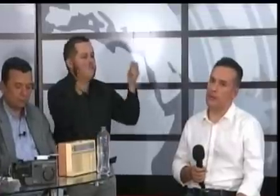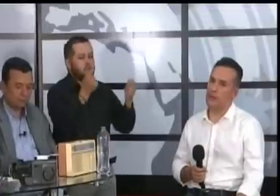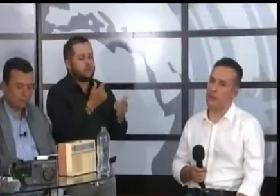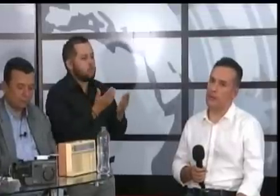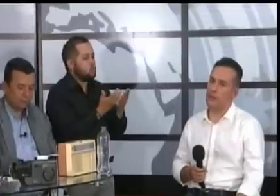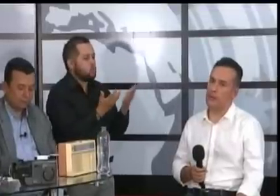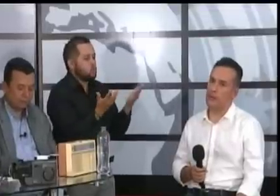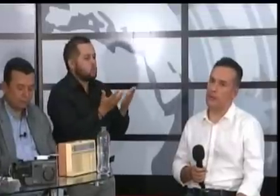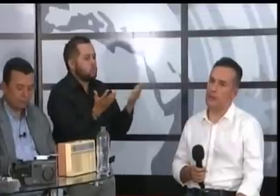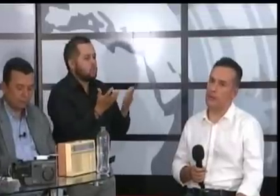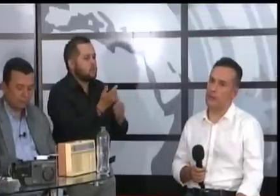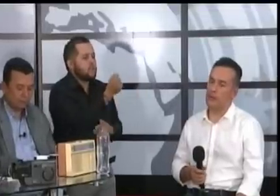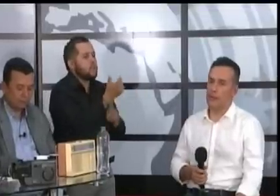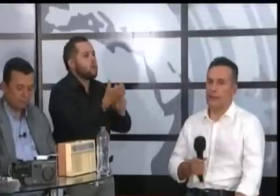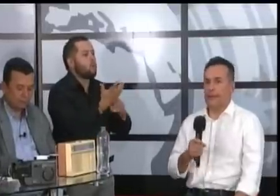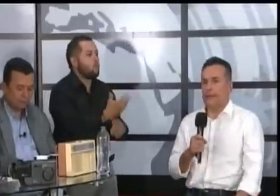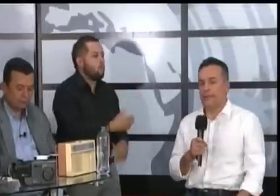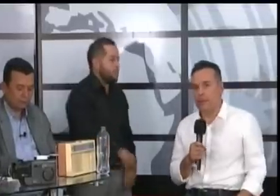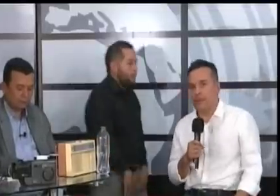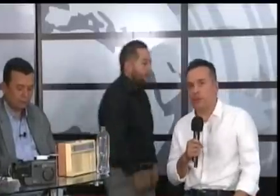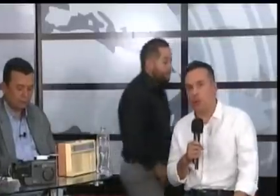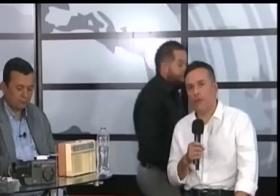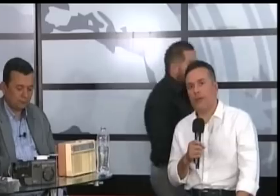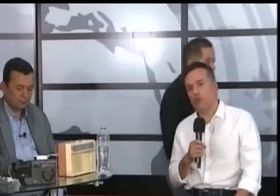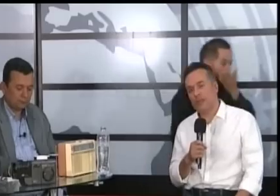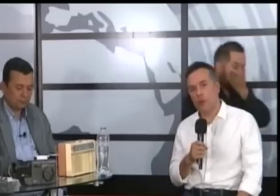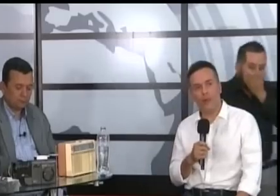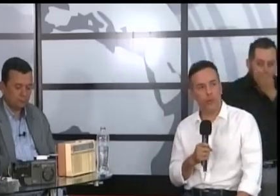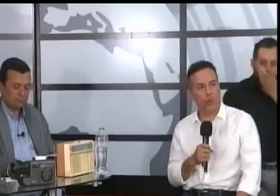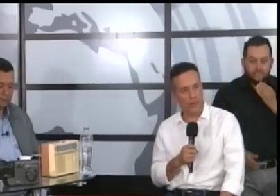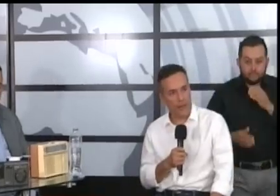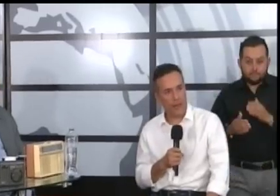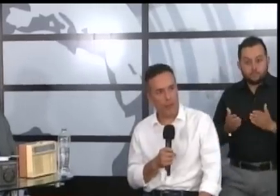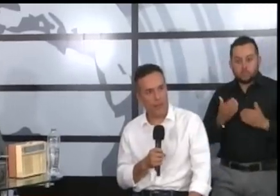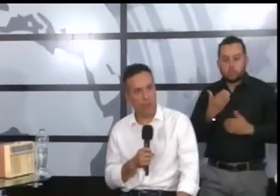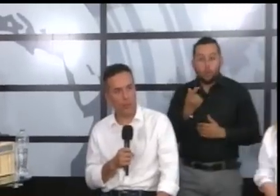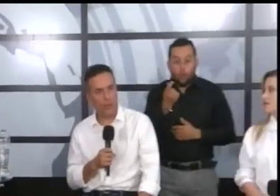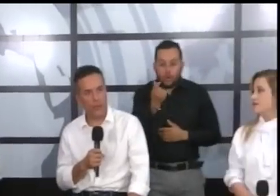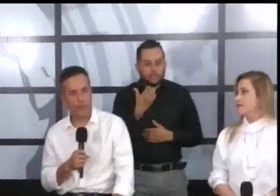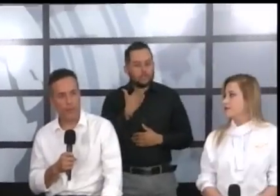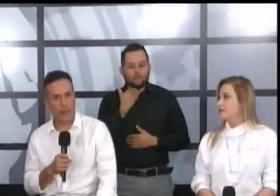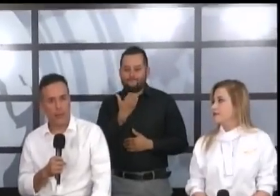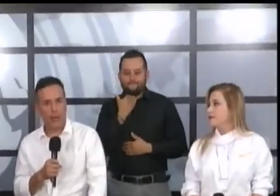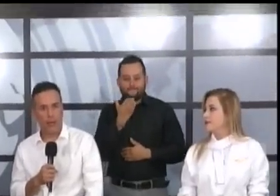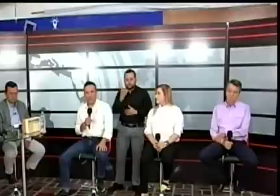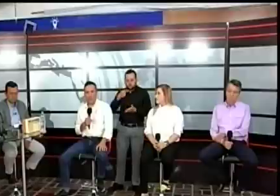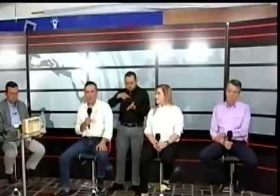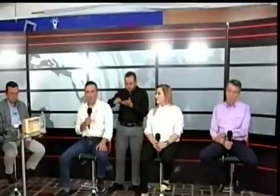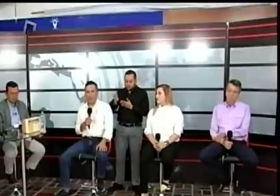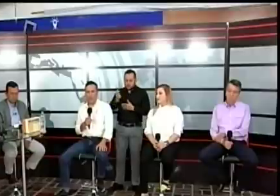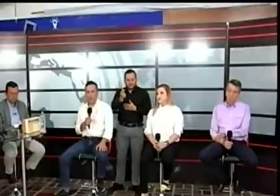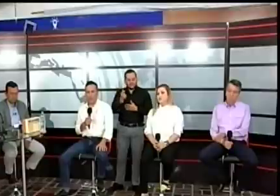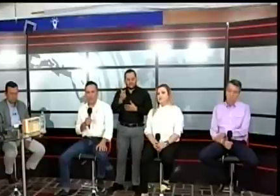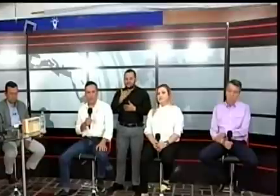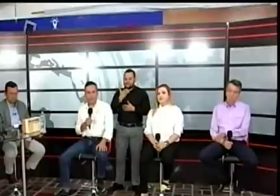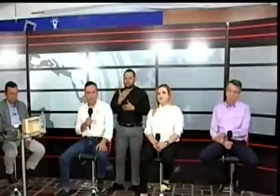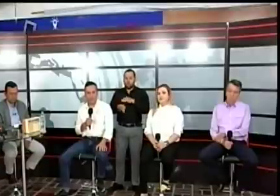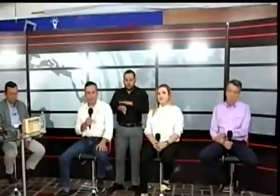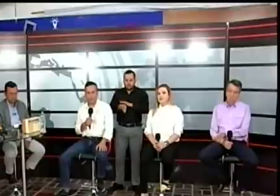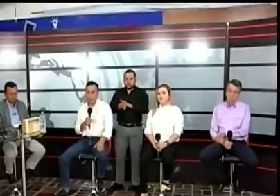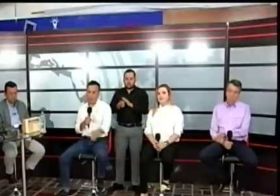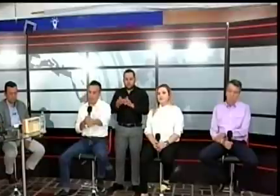dónde sale la financiación? Jimmy, yo todavía no sé cuánto cueste la campaña porque aún estamos en proceso